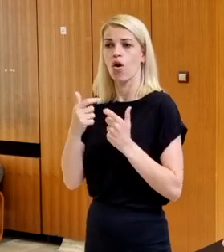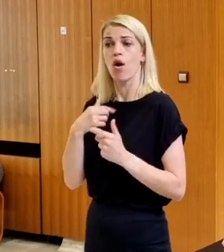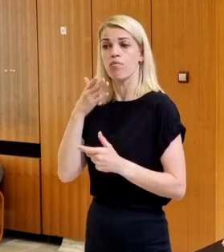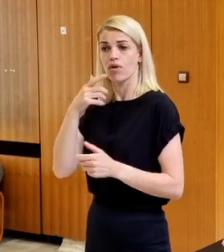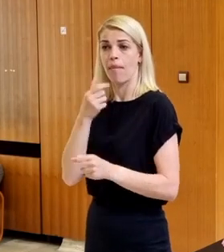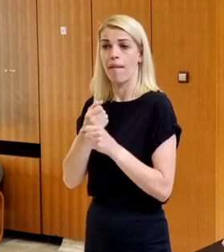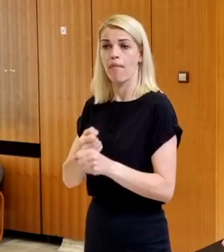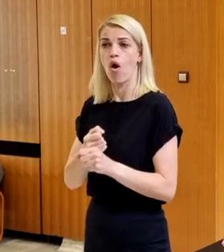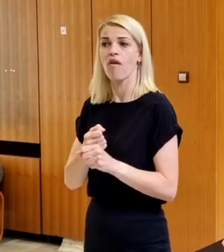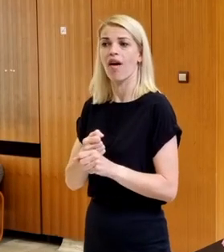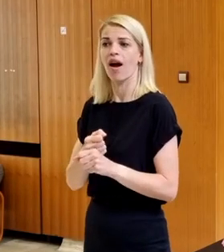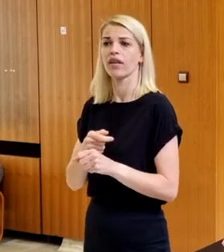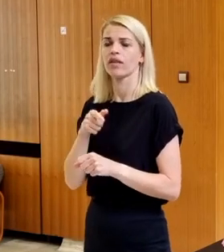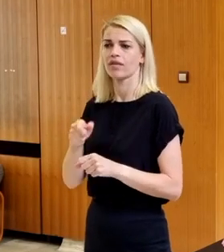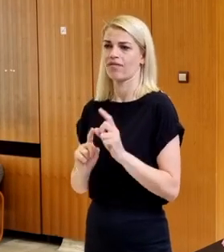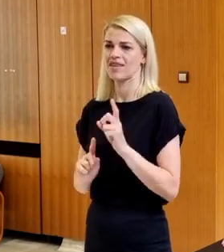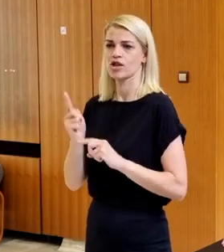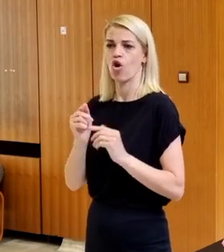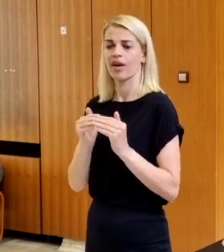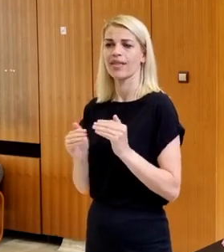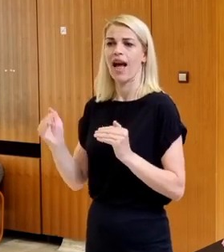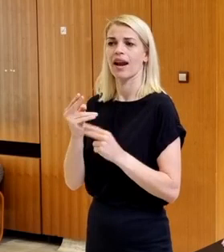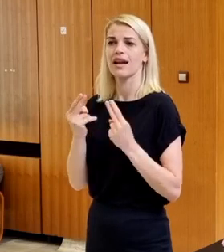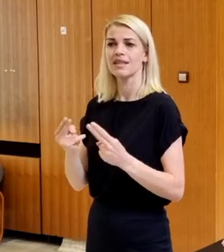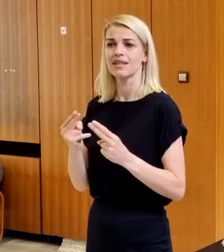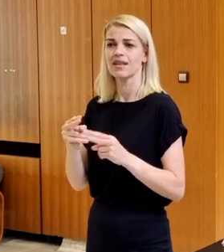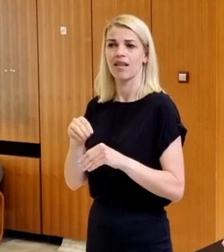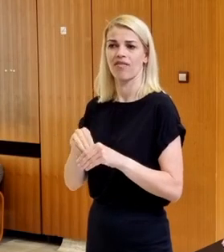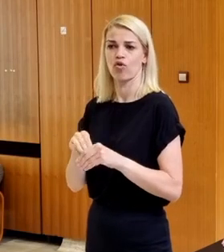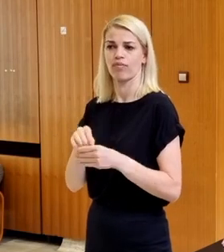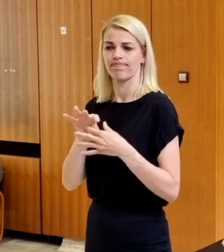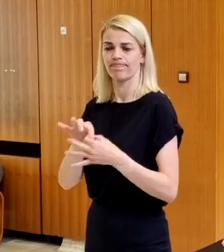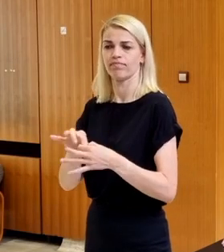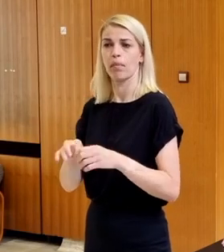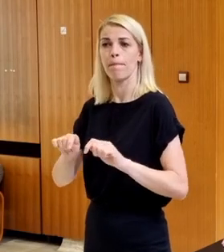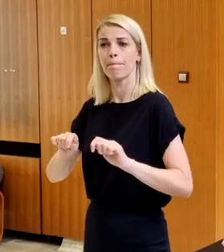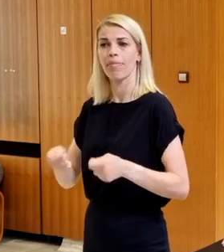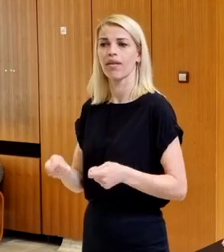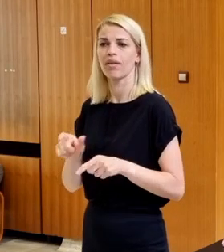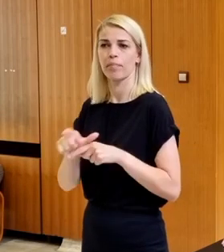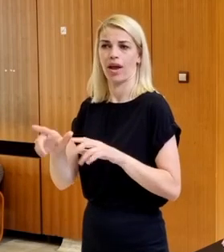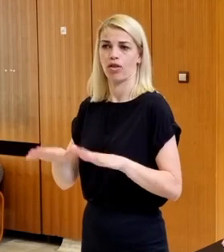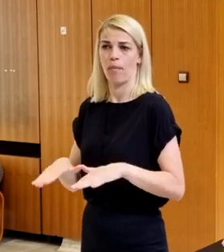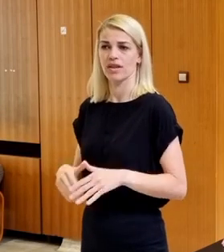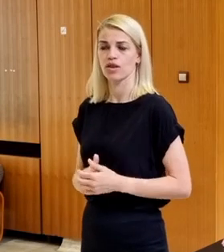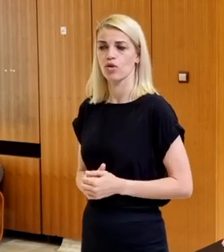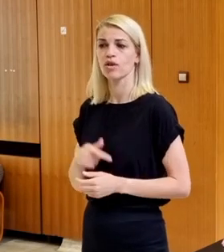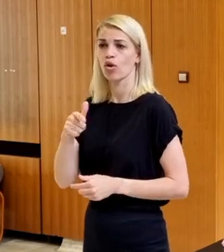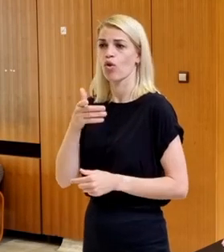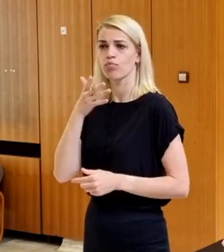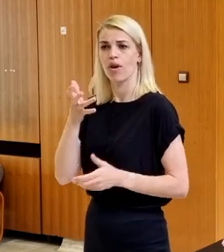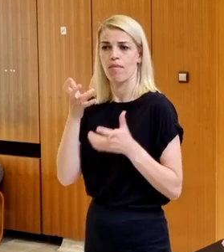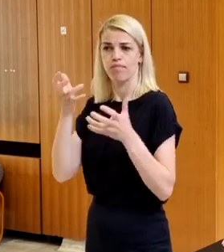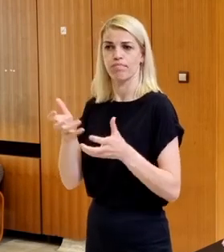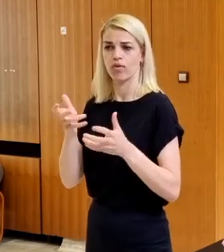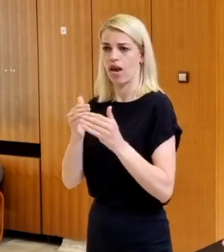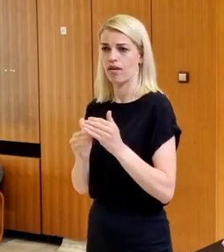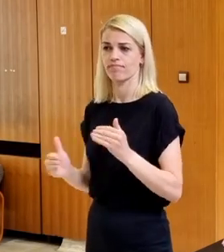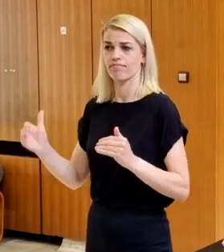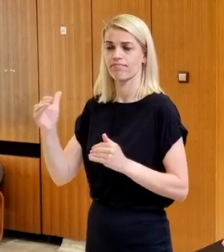bojovať naozaj s veľkým nárastom ceny plynu pre domácnosti. Bude to naozaj brutálny náraz a